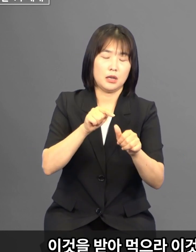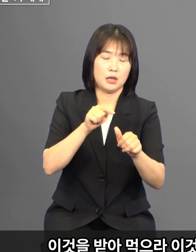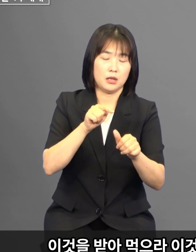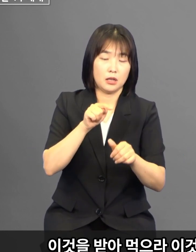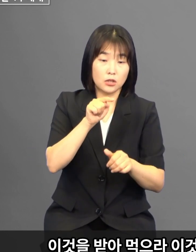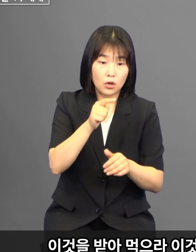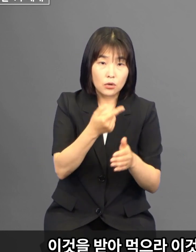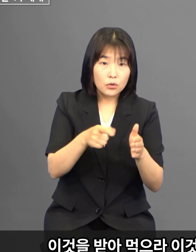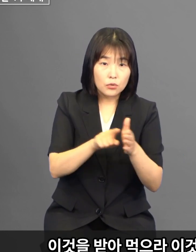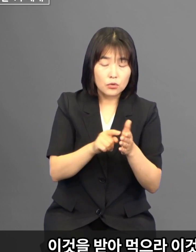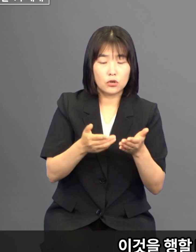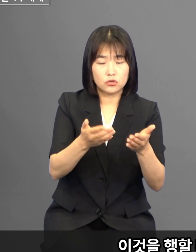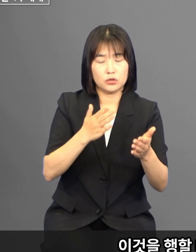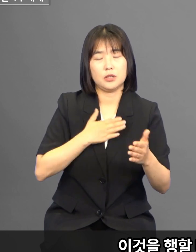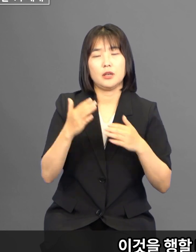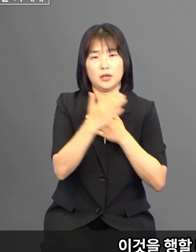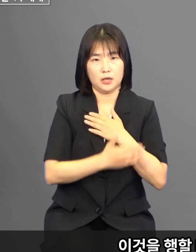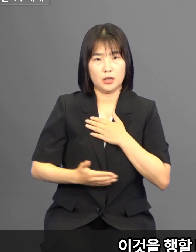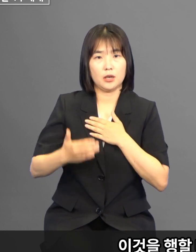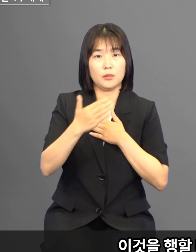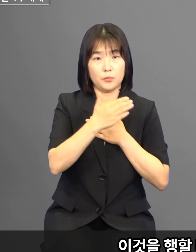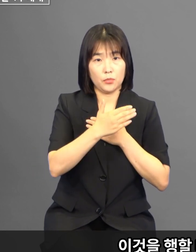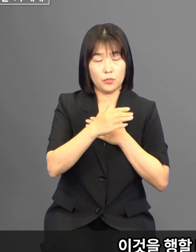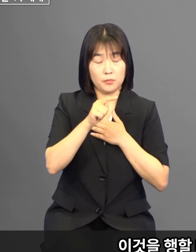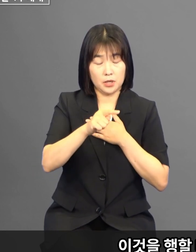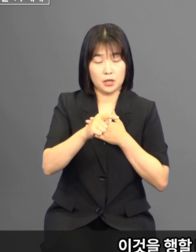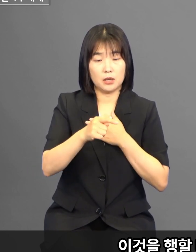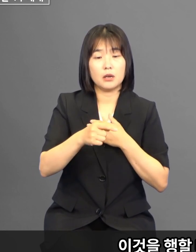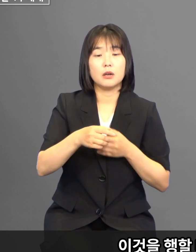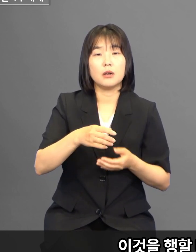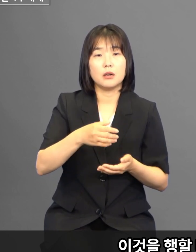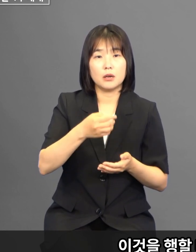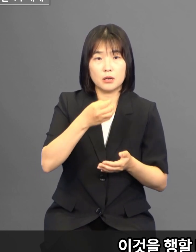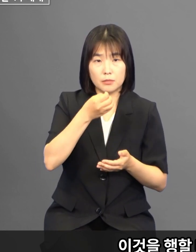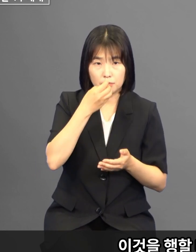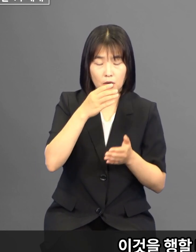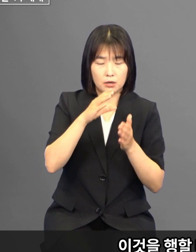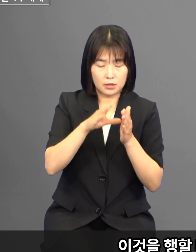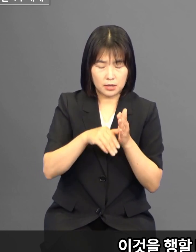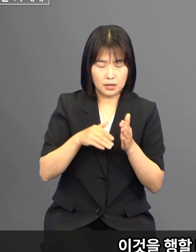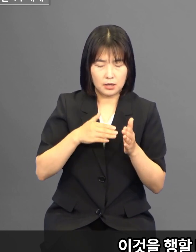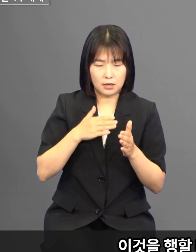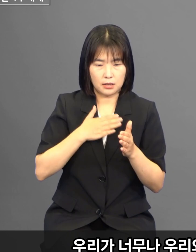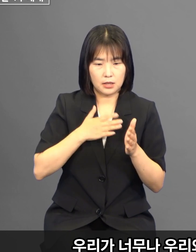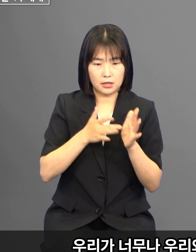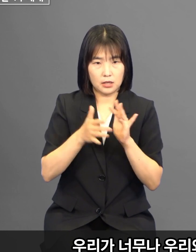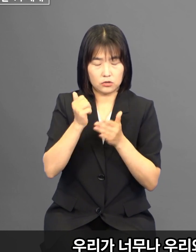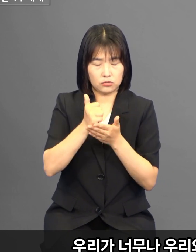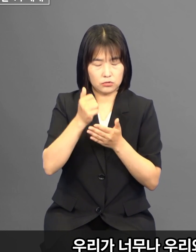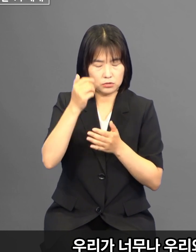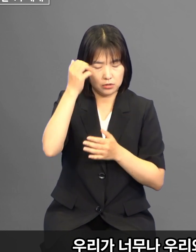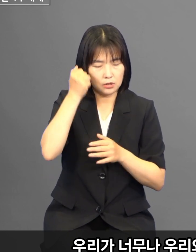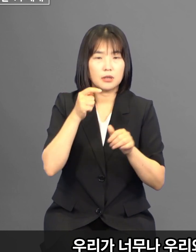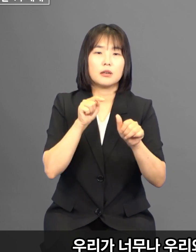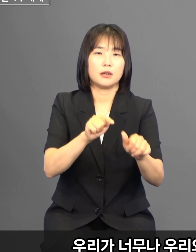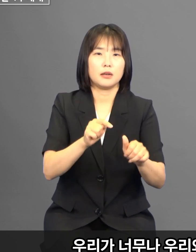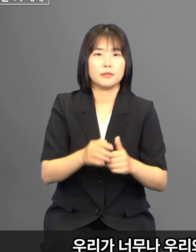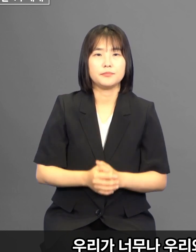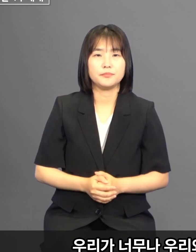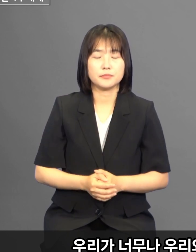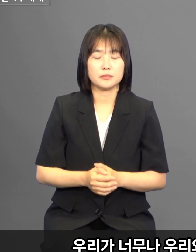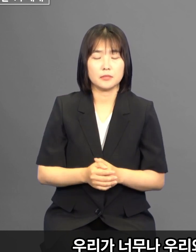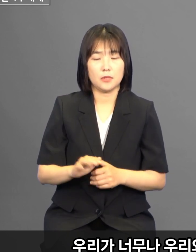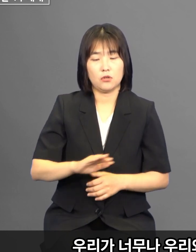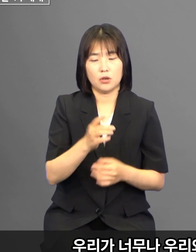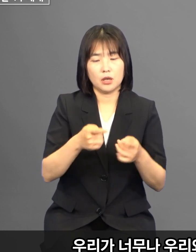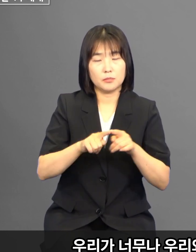위하여 주는 나의 몸이다. 이것을 행할 때마다 나를 기억하여라. 우리가 너무나 우리와 함께 하신